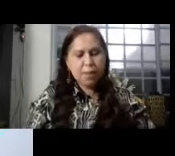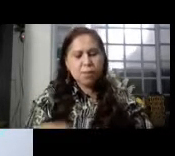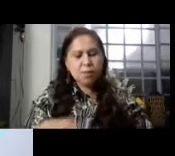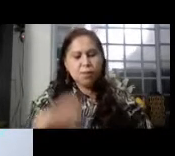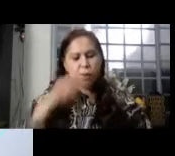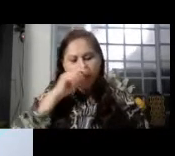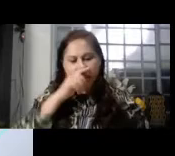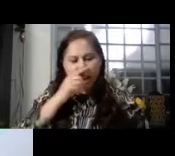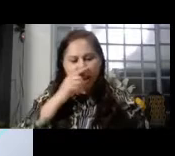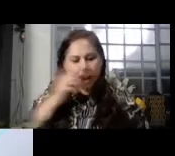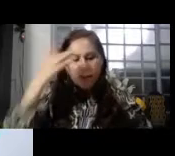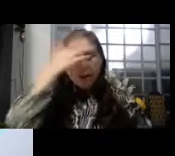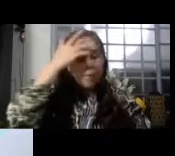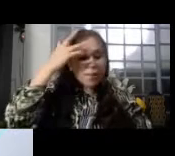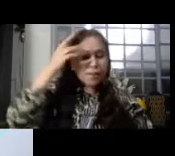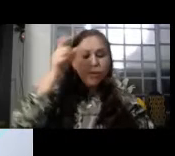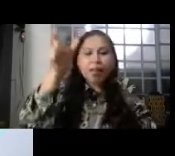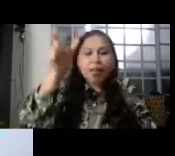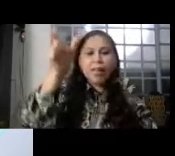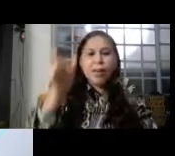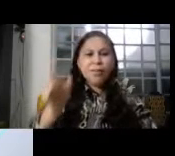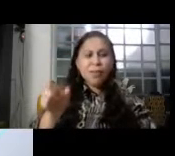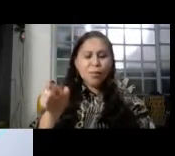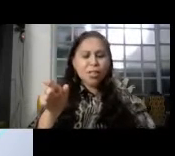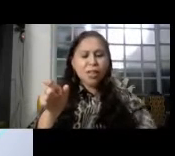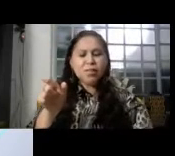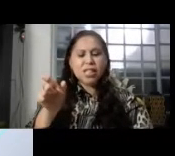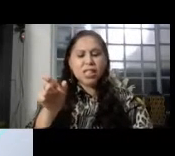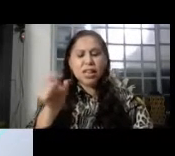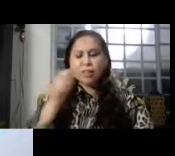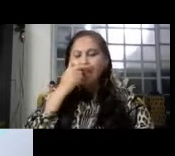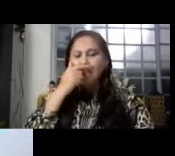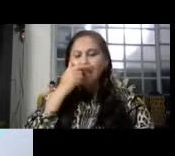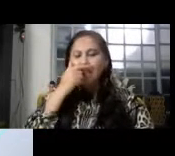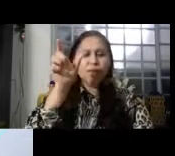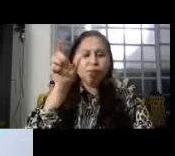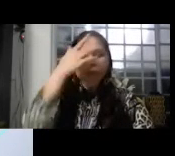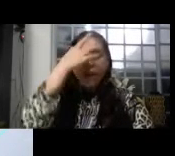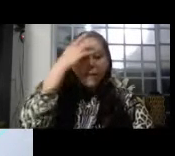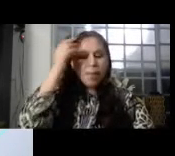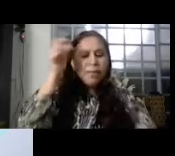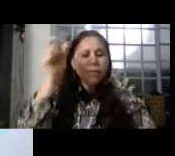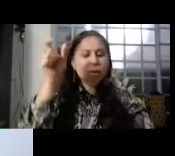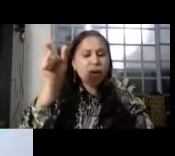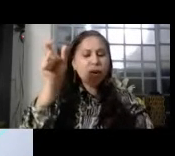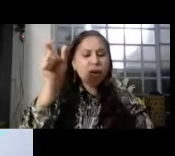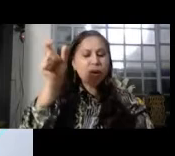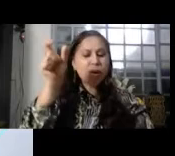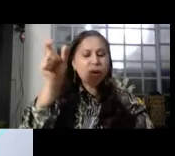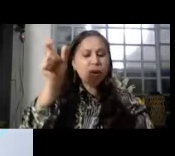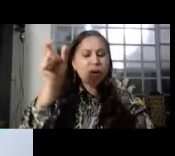Da mesma forma, né? Pessoa, quem olha o que eu mostrei a vocês, está aqui o desenho no livro.